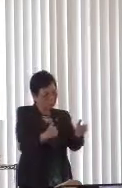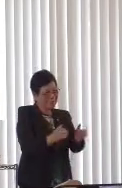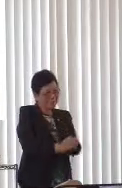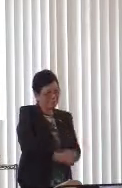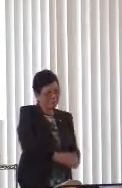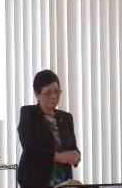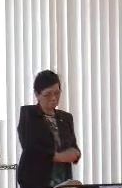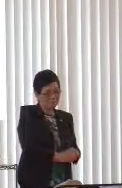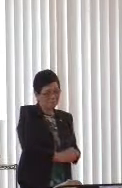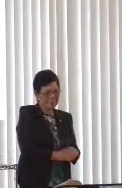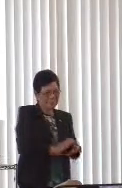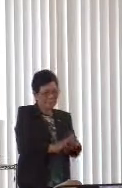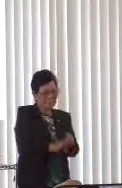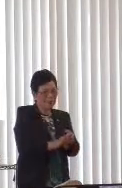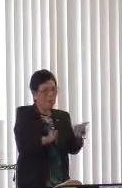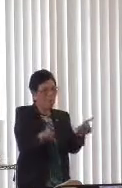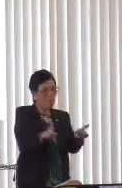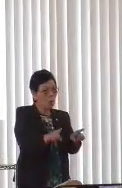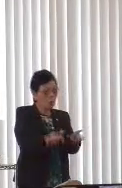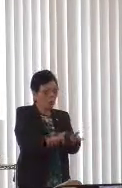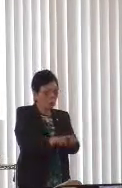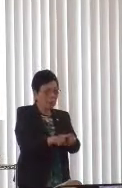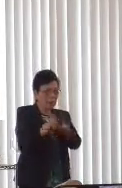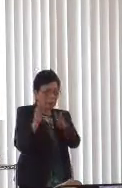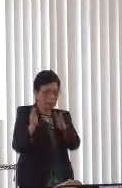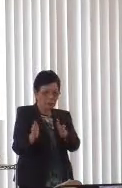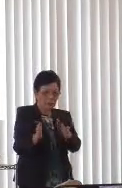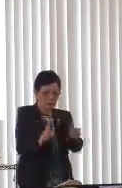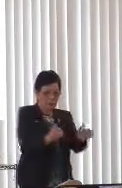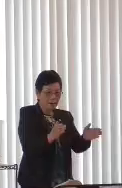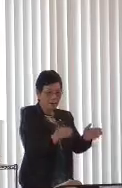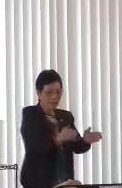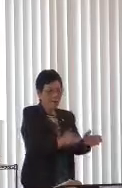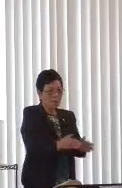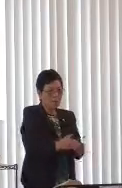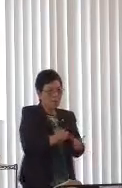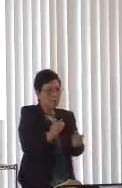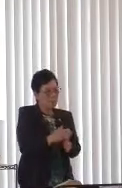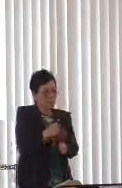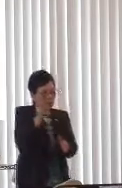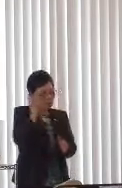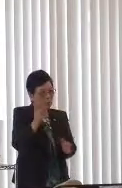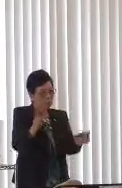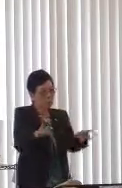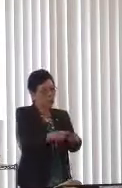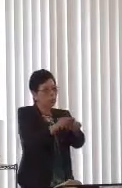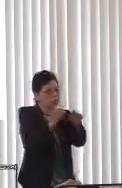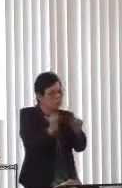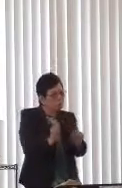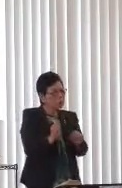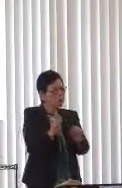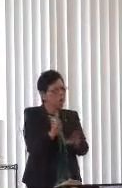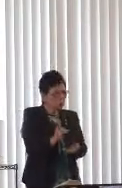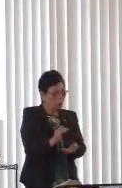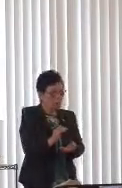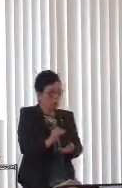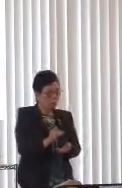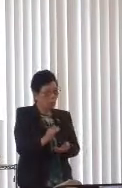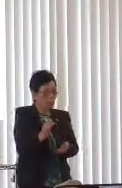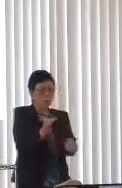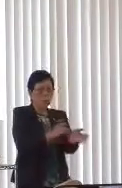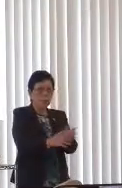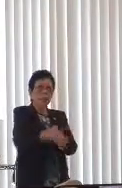んと共にですね、この備えの油を満たしておきたいと思うんですね。イエス様来られました